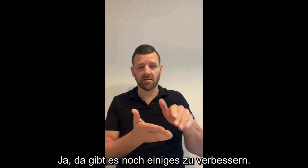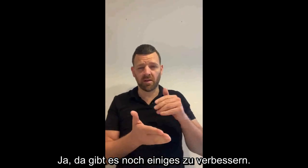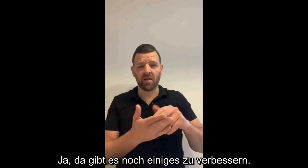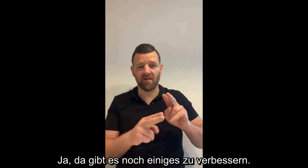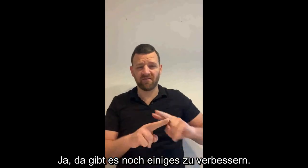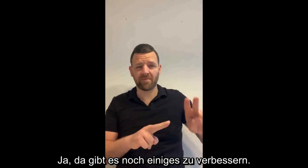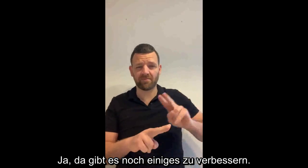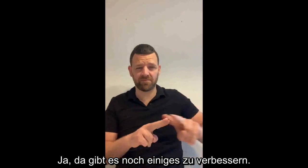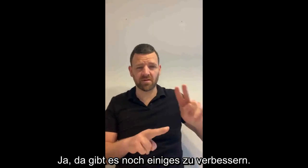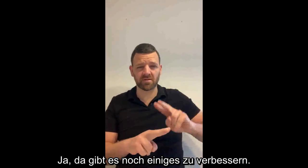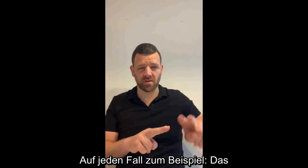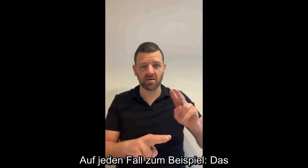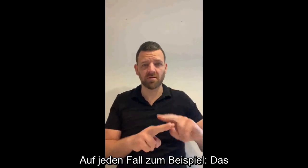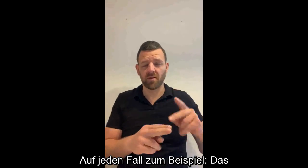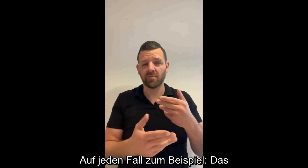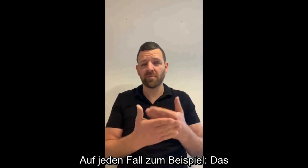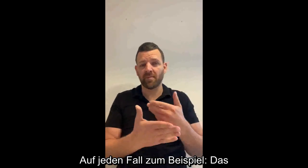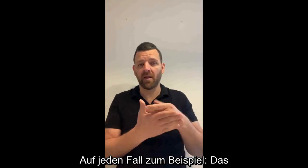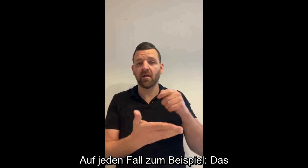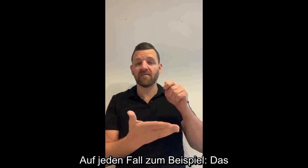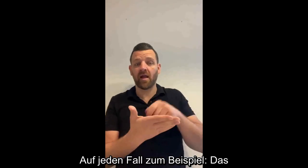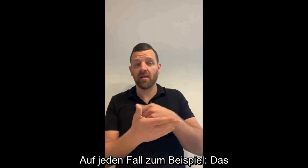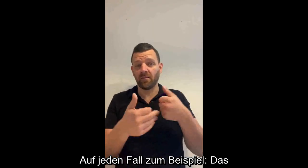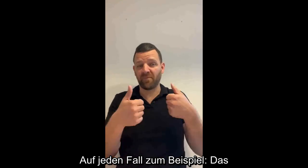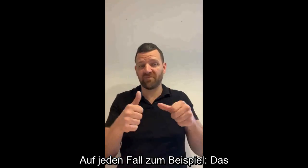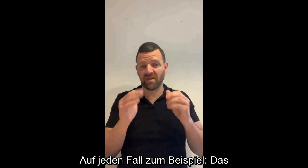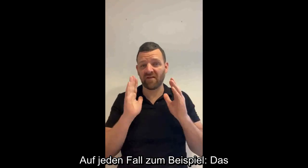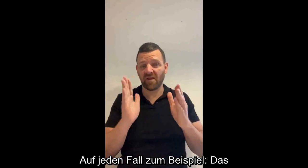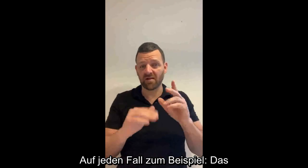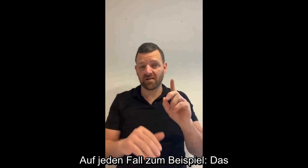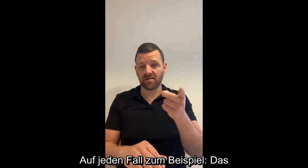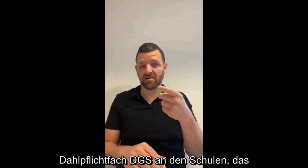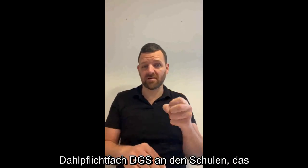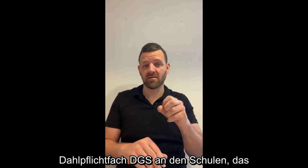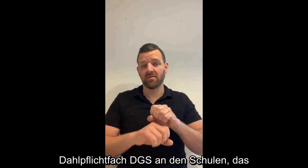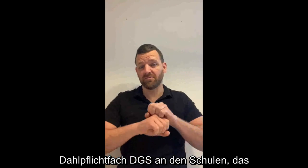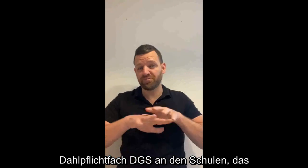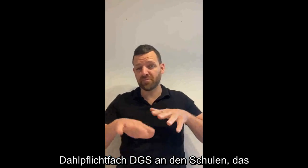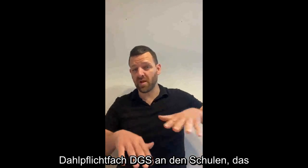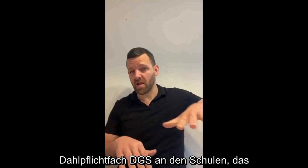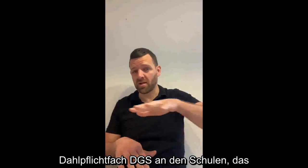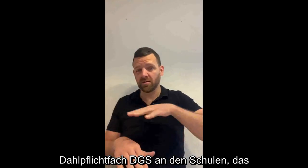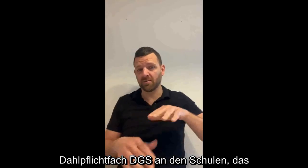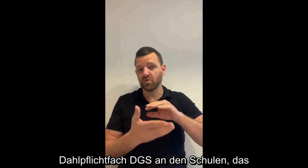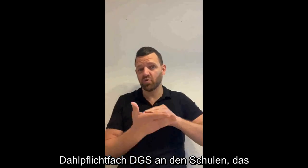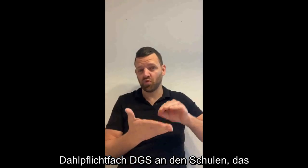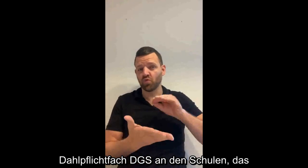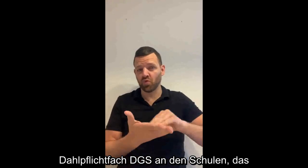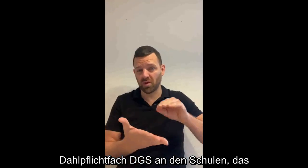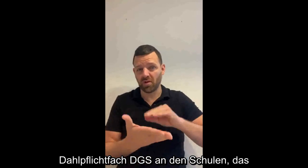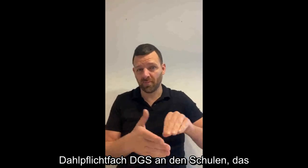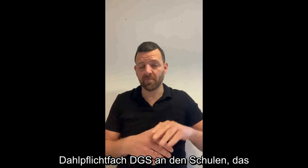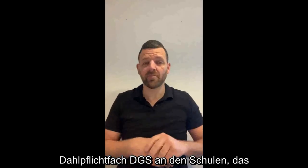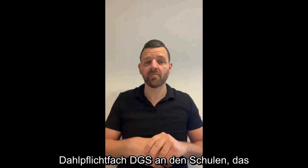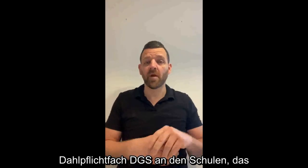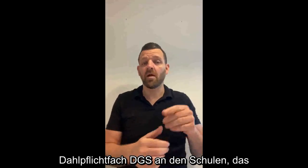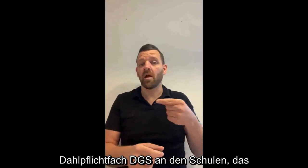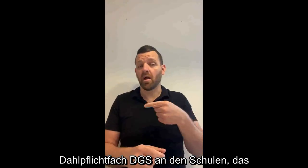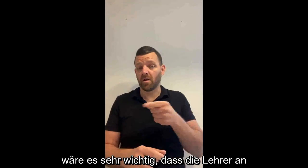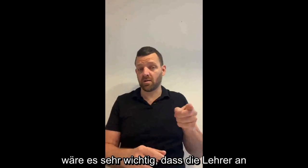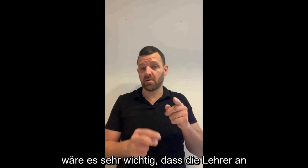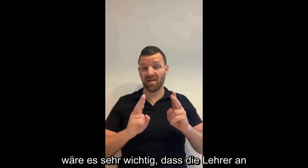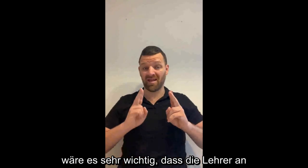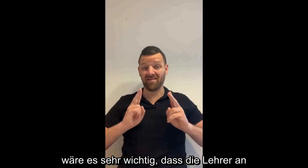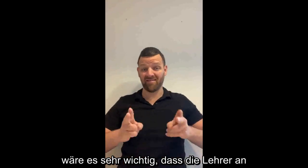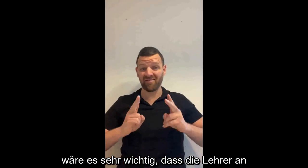Ja da gibt es noch einiges zu verbessern auf jeden Fall also zum Beispiel das Wahlpflichtfall Fach DGS an den